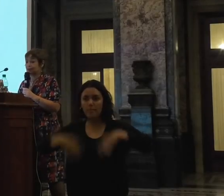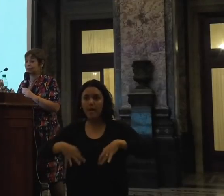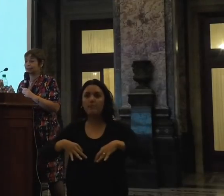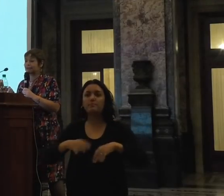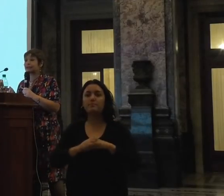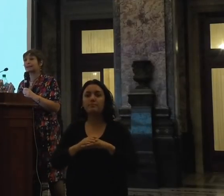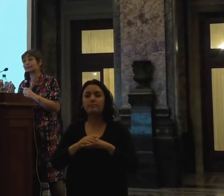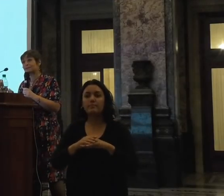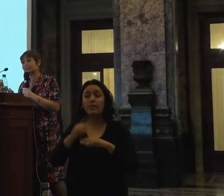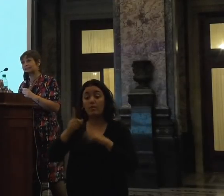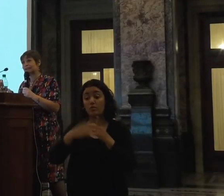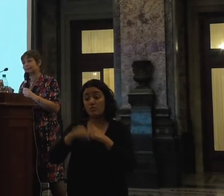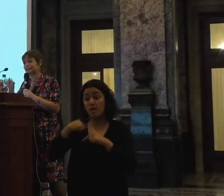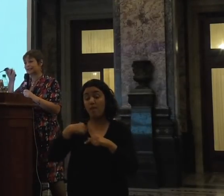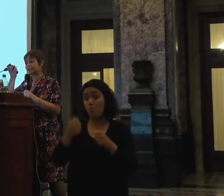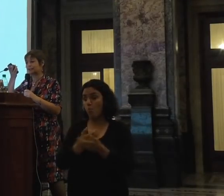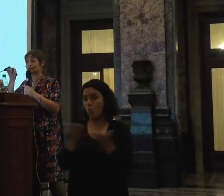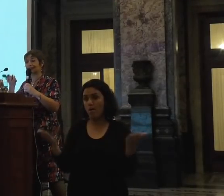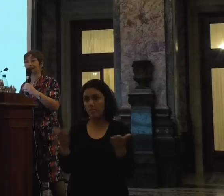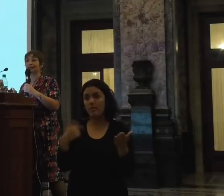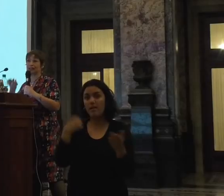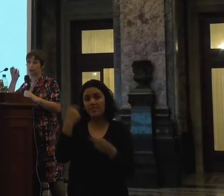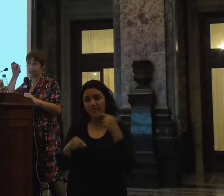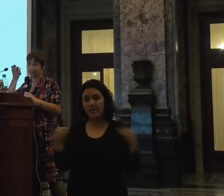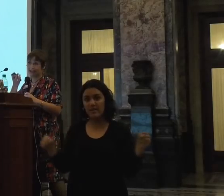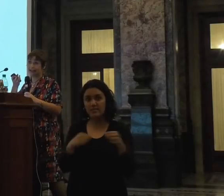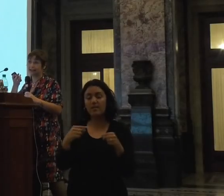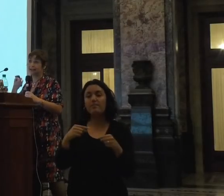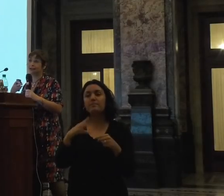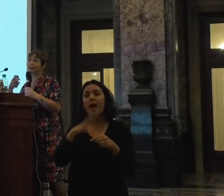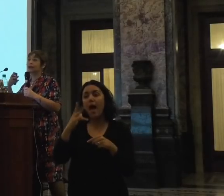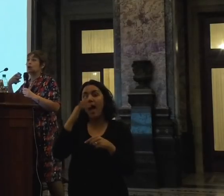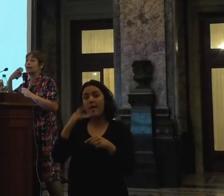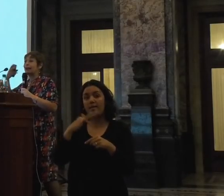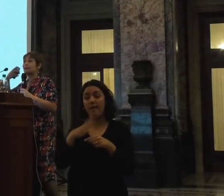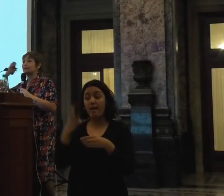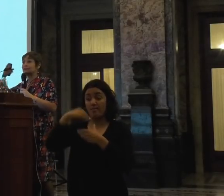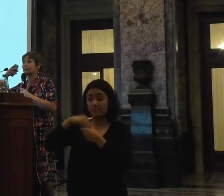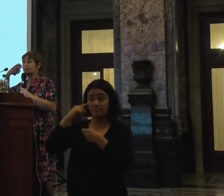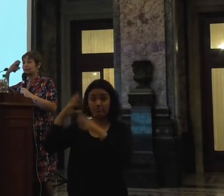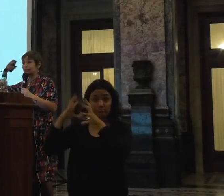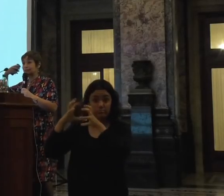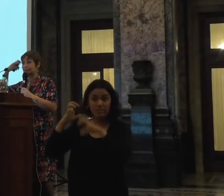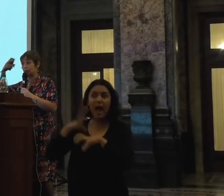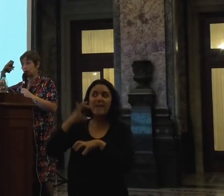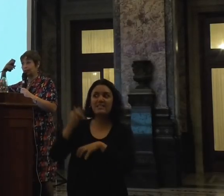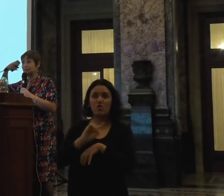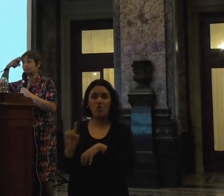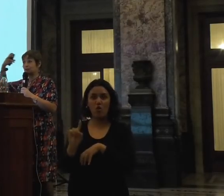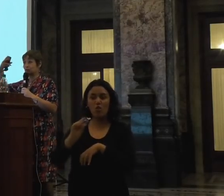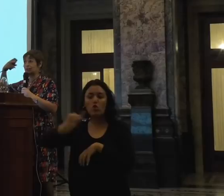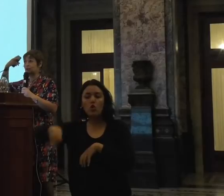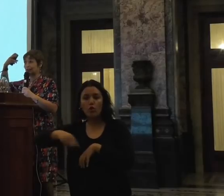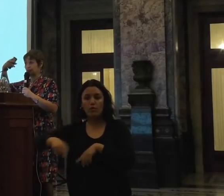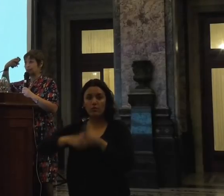ustedes saben, indica la diferencia entre la sangre oxigenada y desoxigenada. Cada vez que mis neuronas